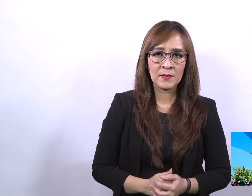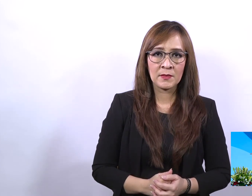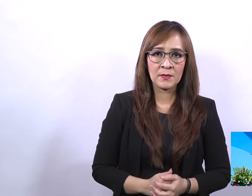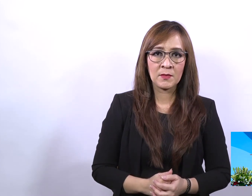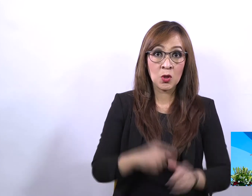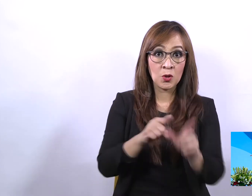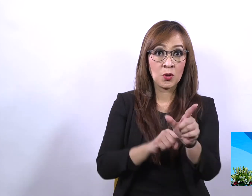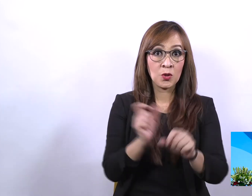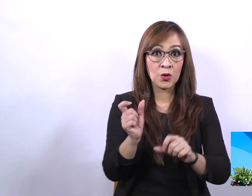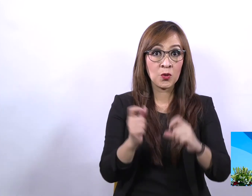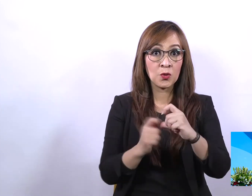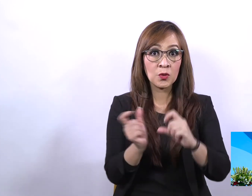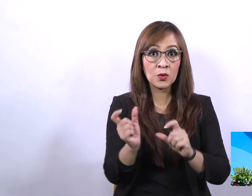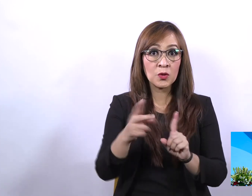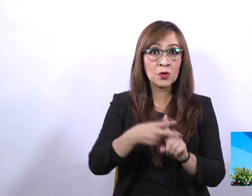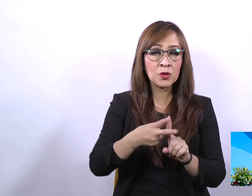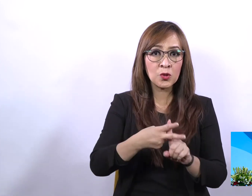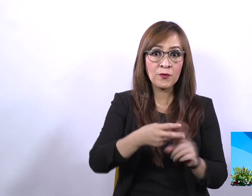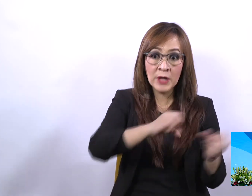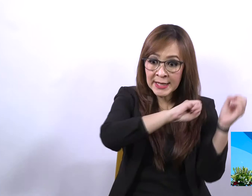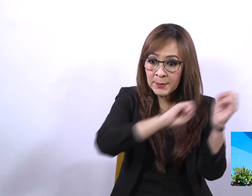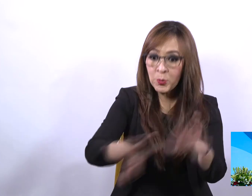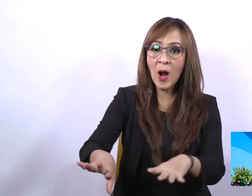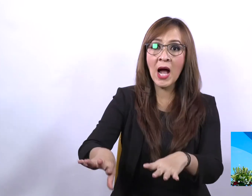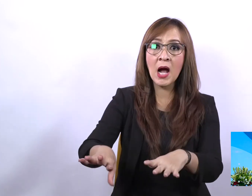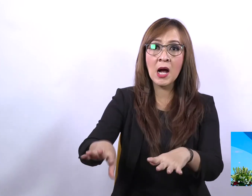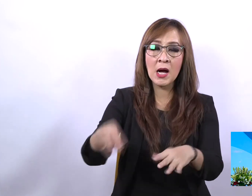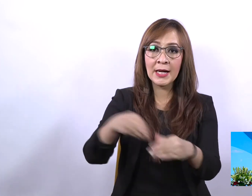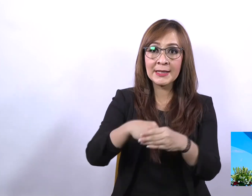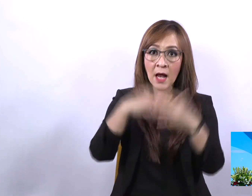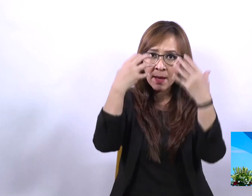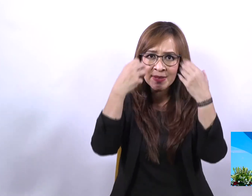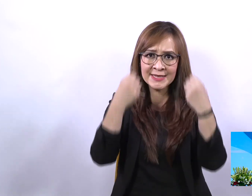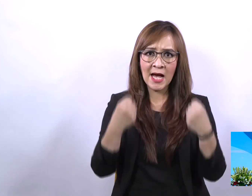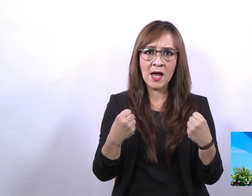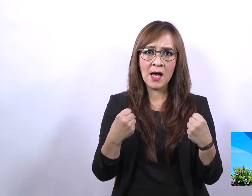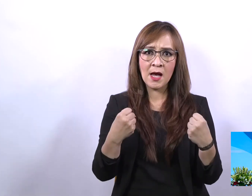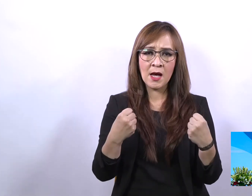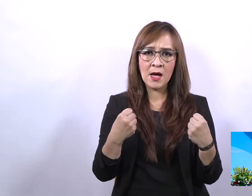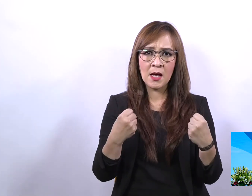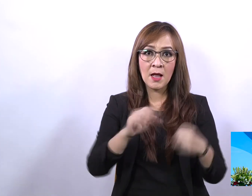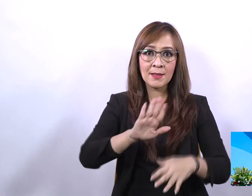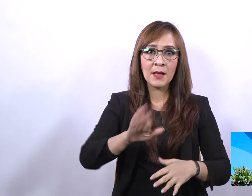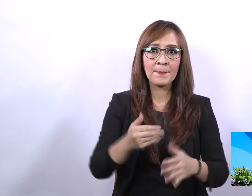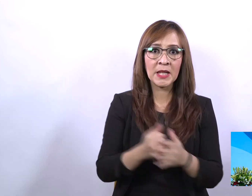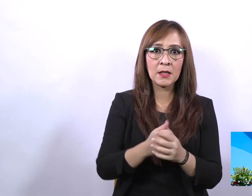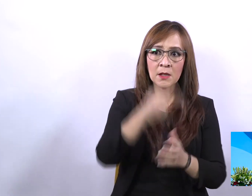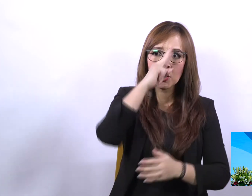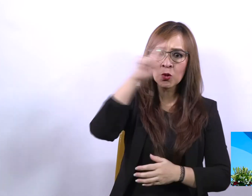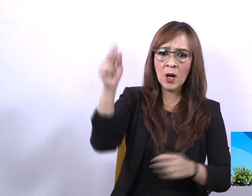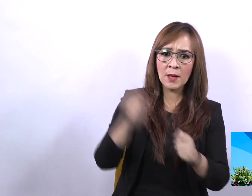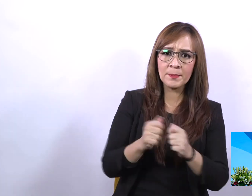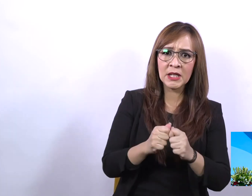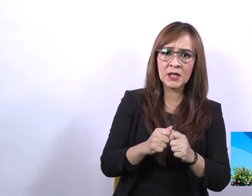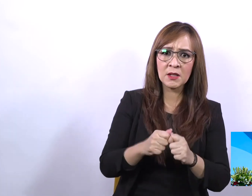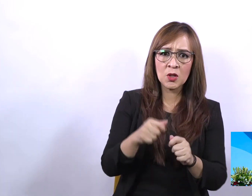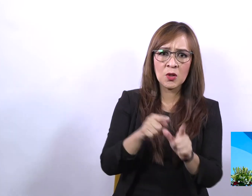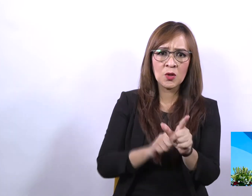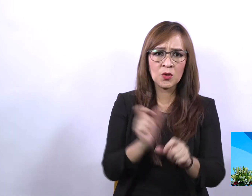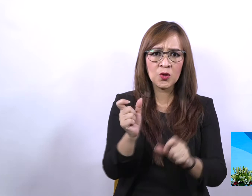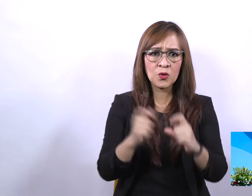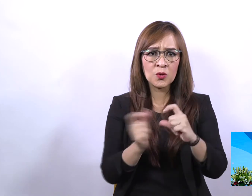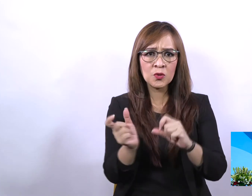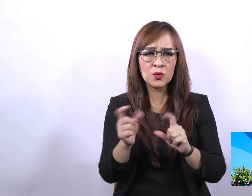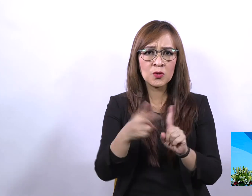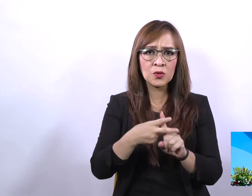Yusuf Yusuf ke dalam penjara tetapi justru keberadaan itu membuat Yusuf lebih dahsyat lagi jadi haters tidak